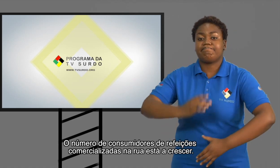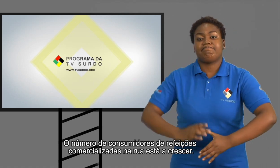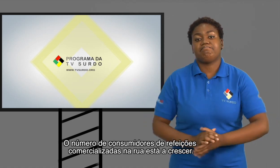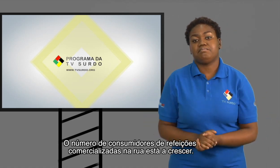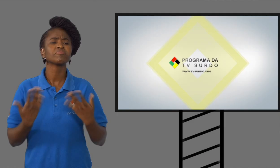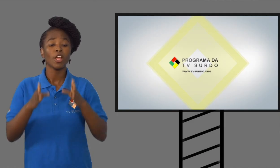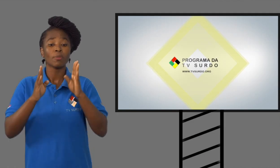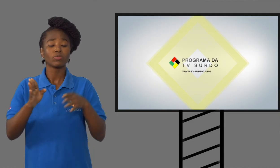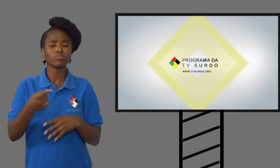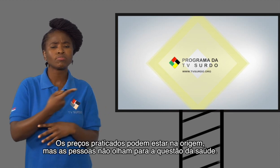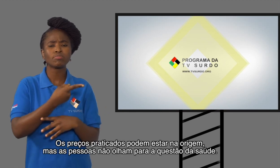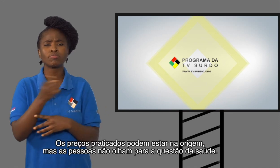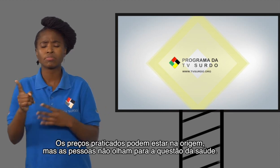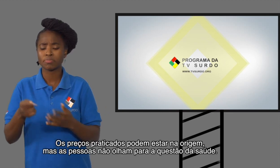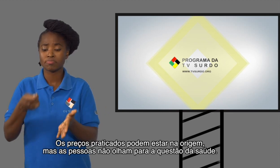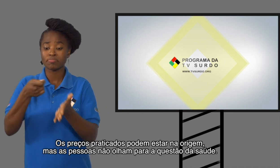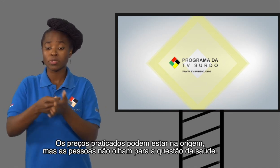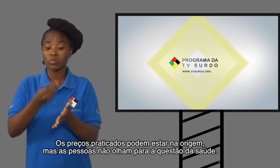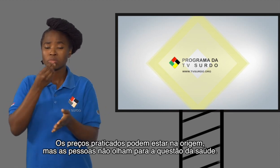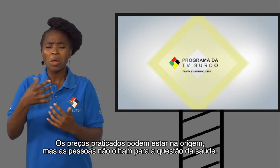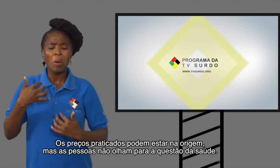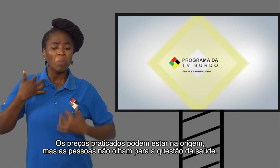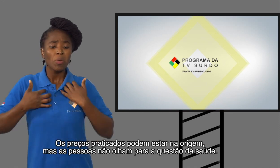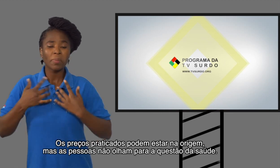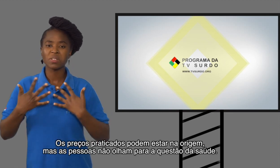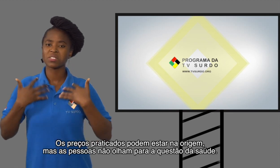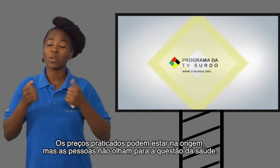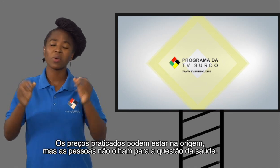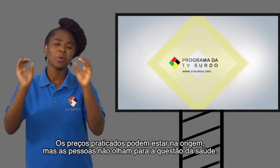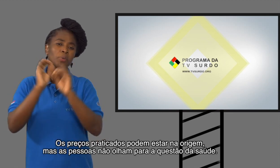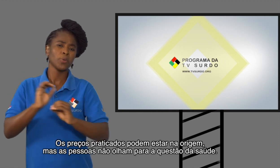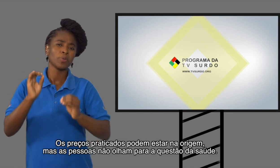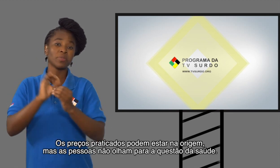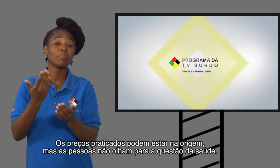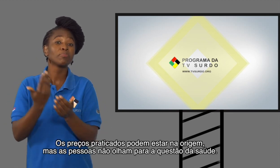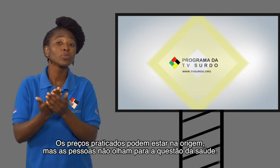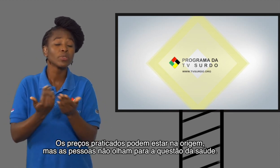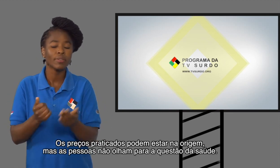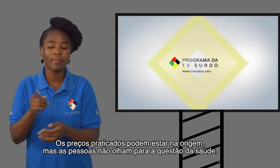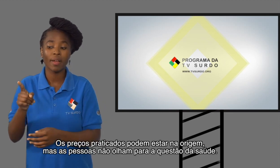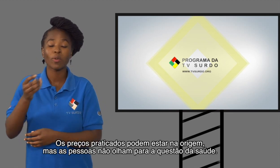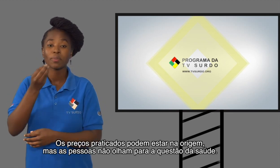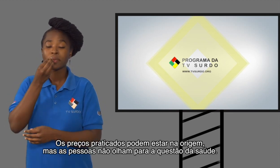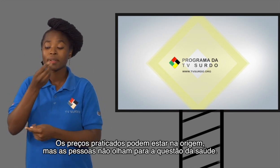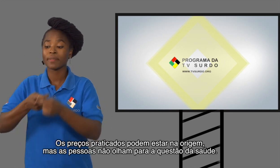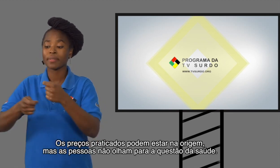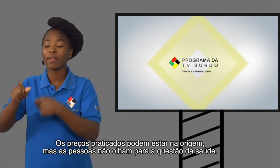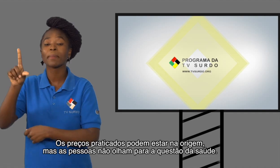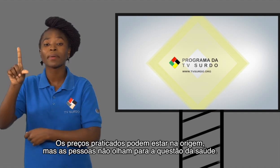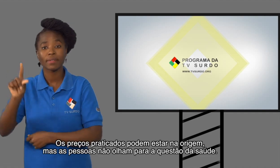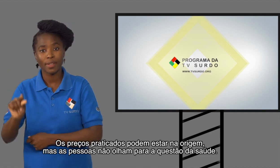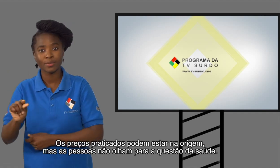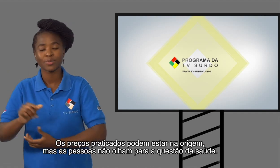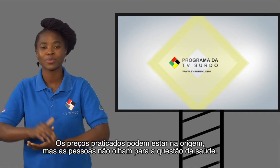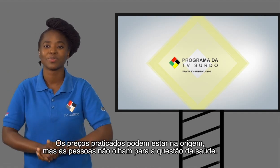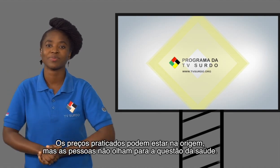crescer. Os preços praticados podem estar na origem, mas as pessoas não olham para a questão da